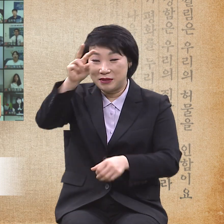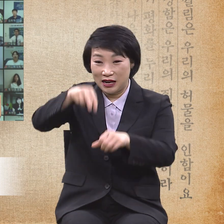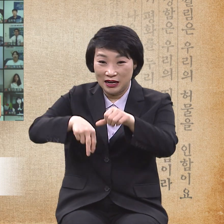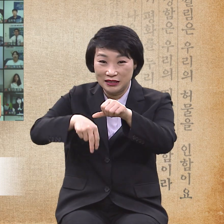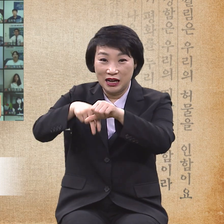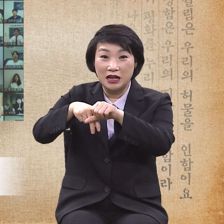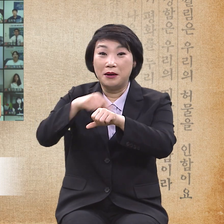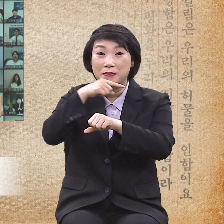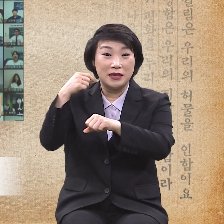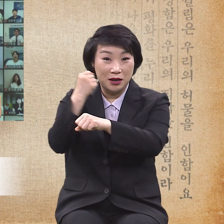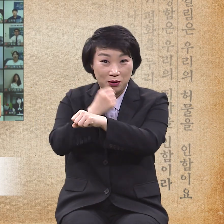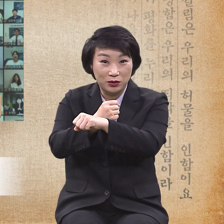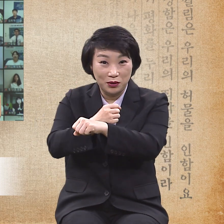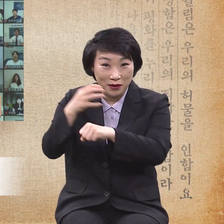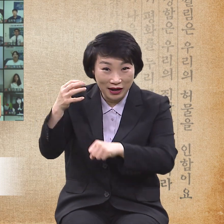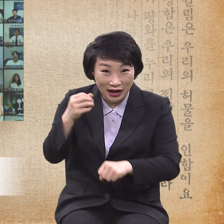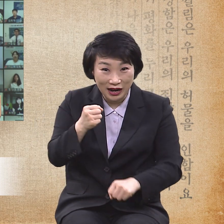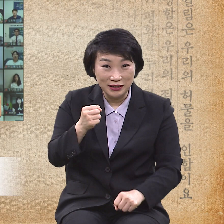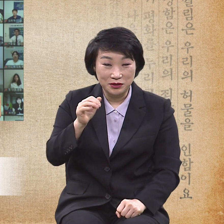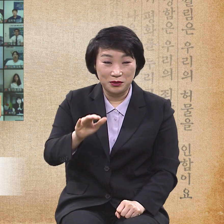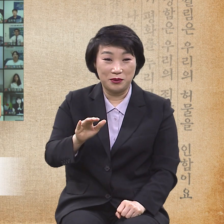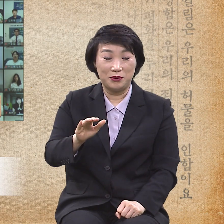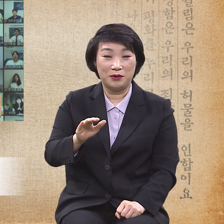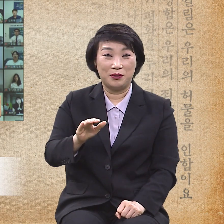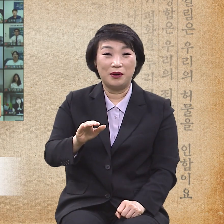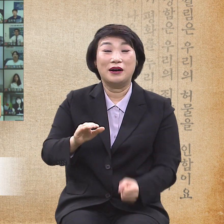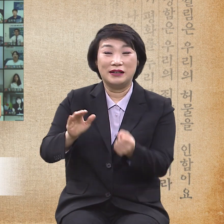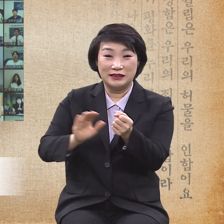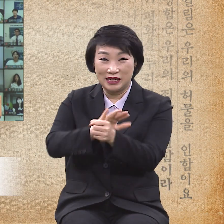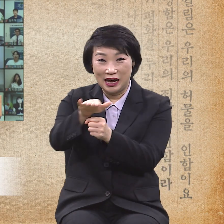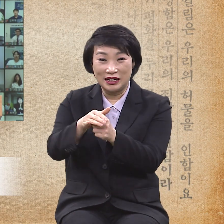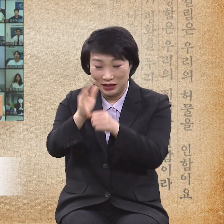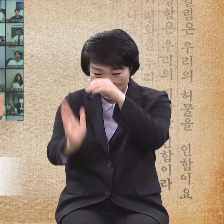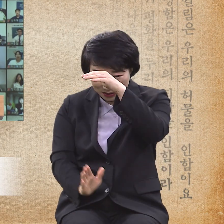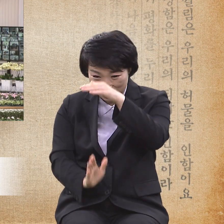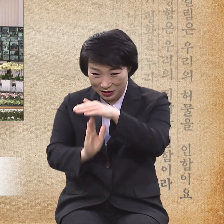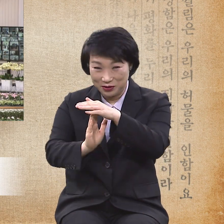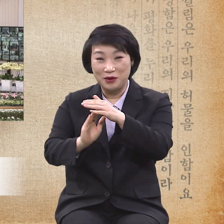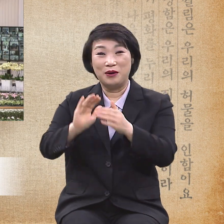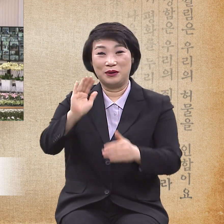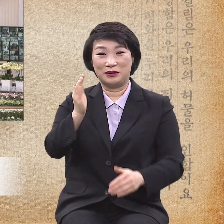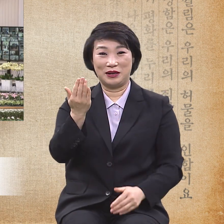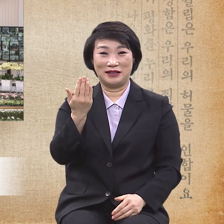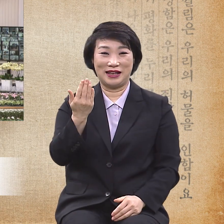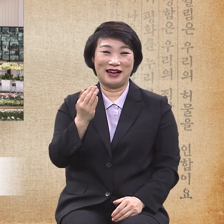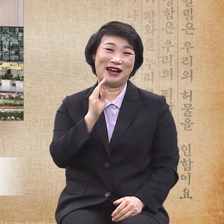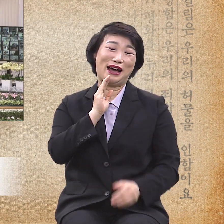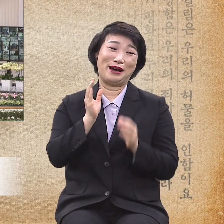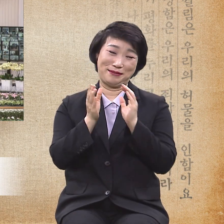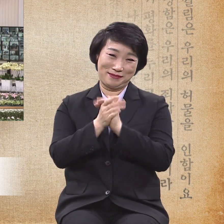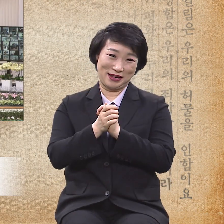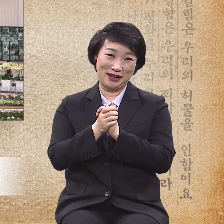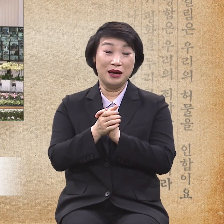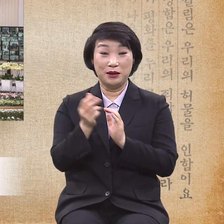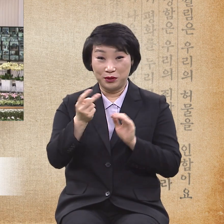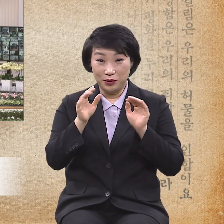십자가의 피의 공로로부터 사랑의 절정을 이룬다.